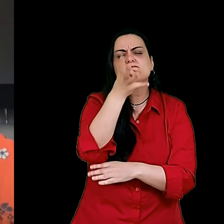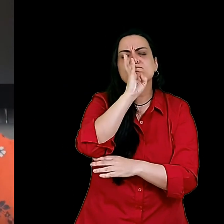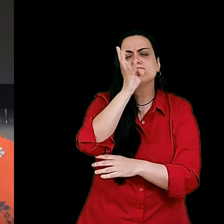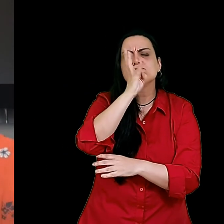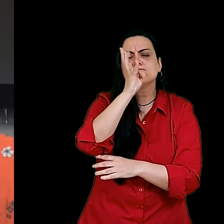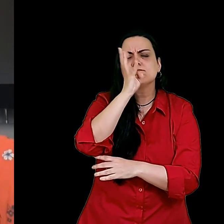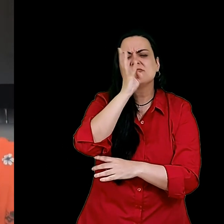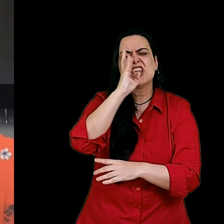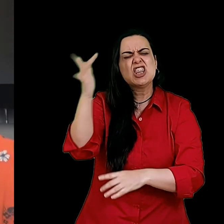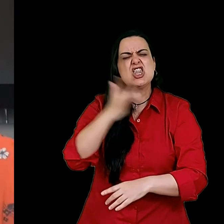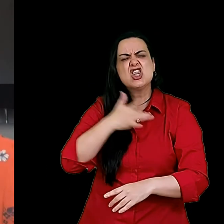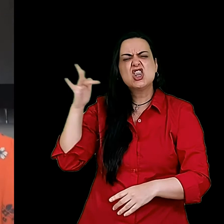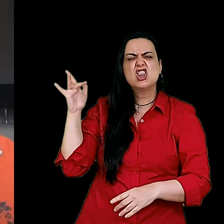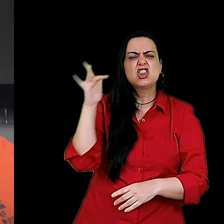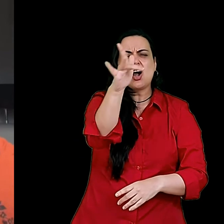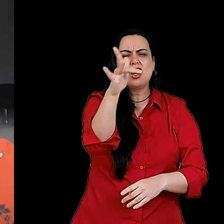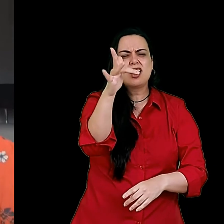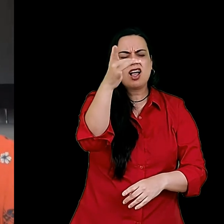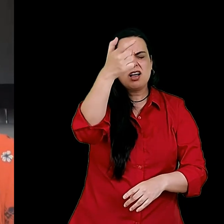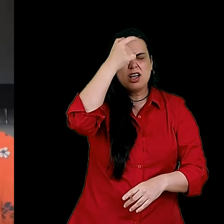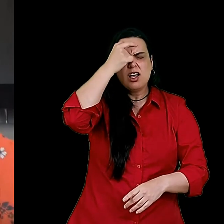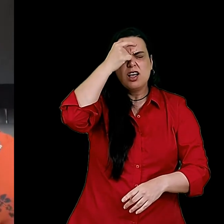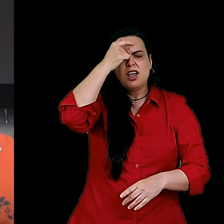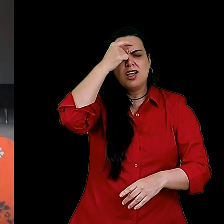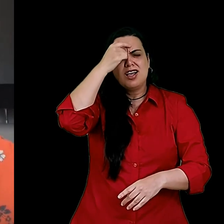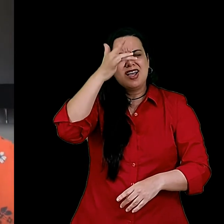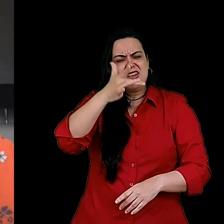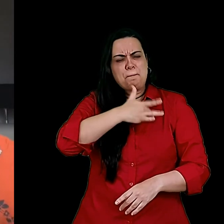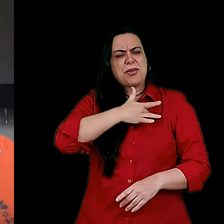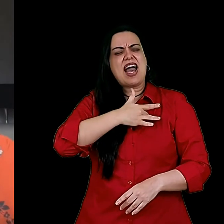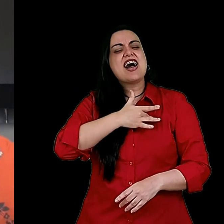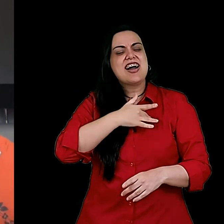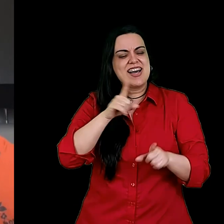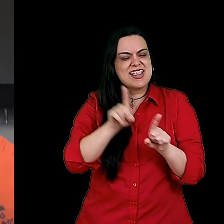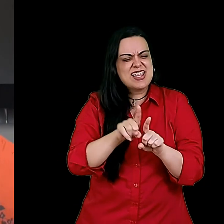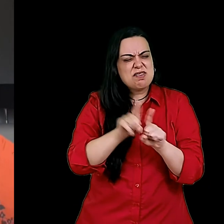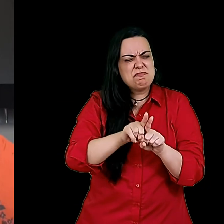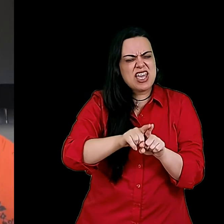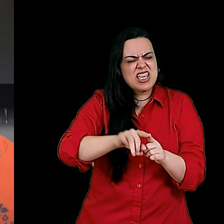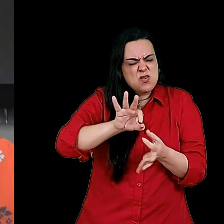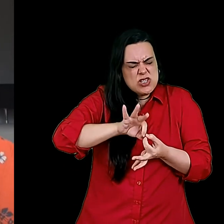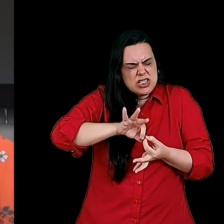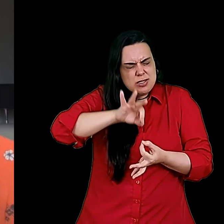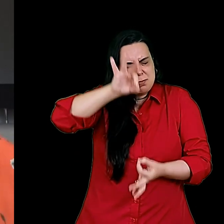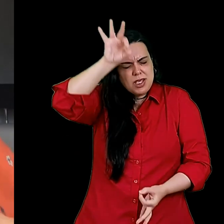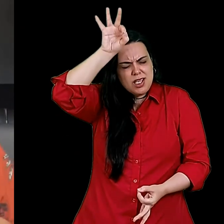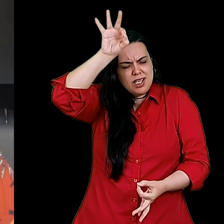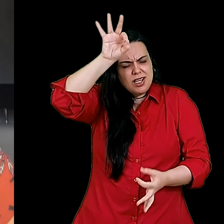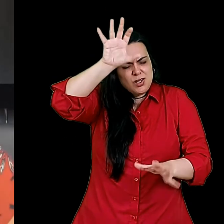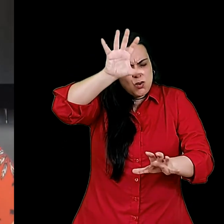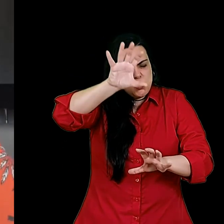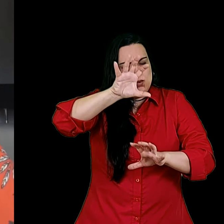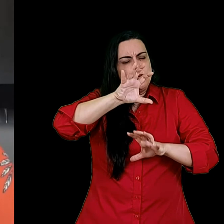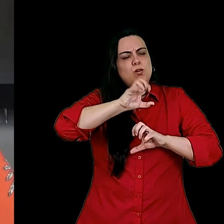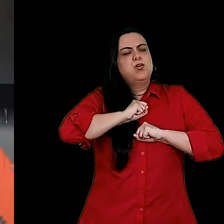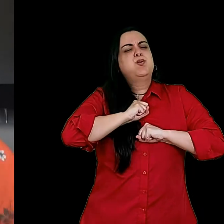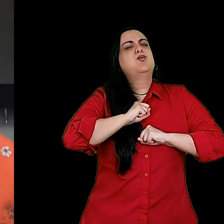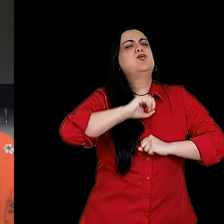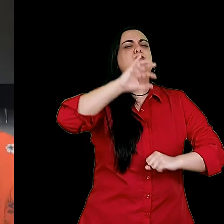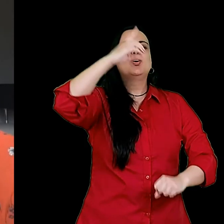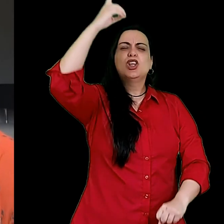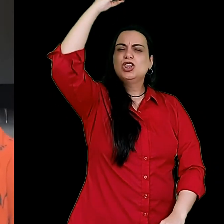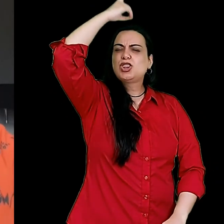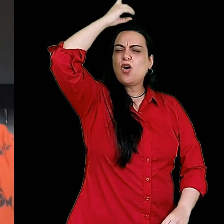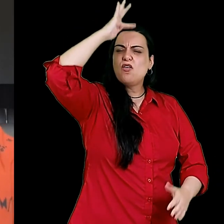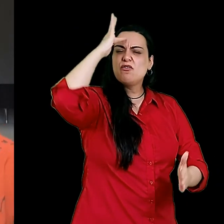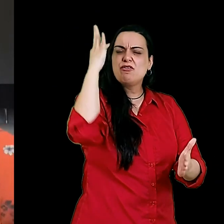um que está ao alcance da minha voz agora, alcança, Senhor, a sua mente, o seu coração, o seu espírito, Senhor,